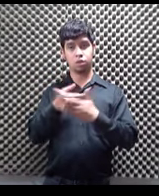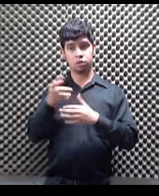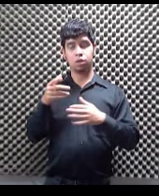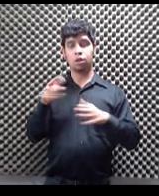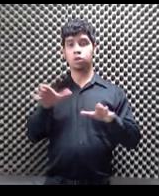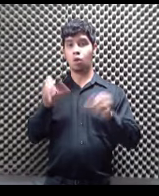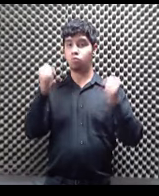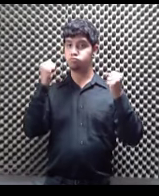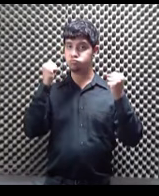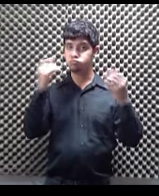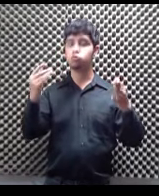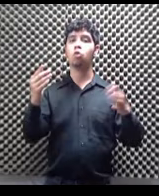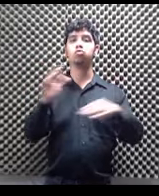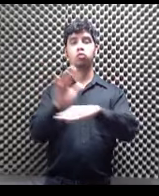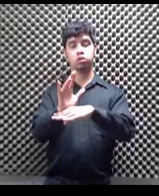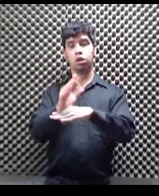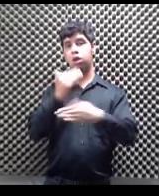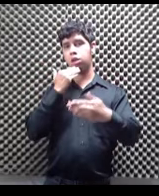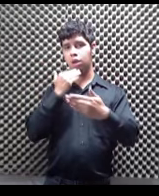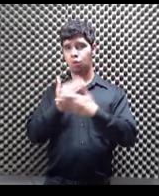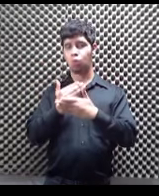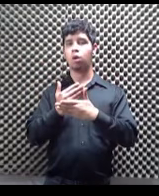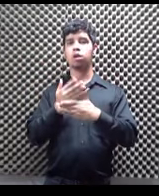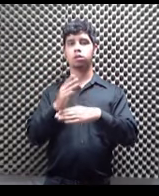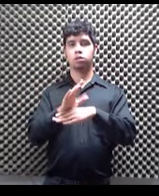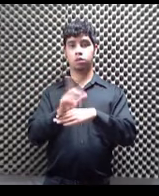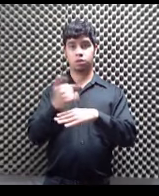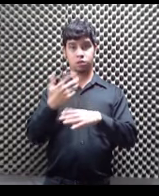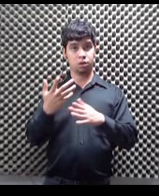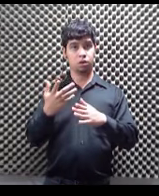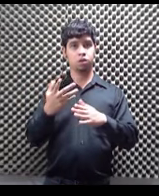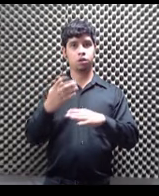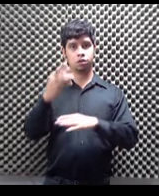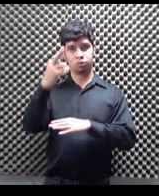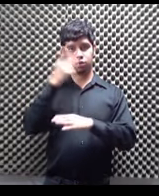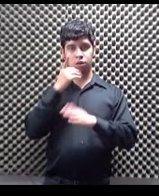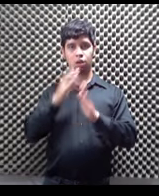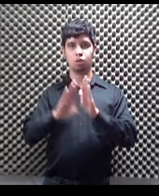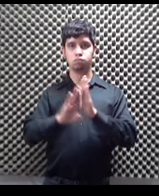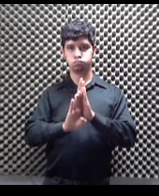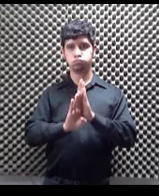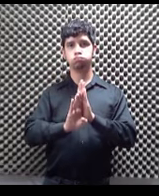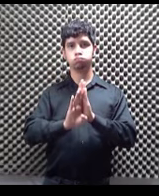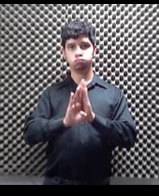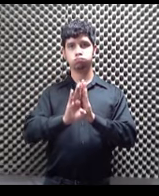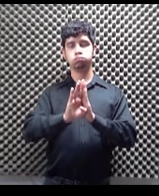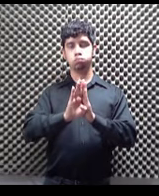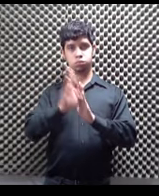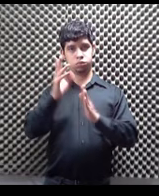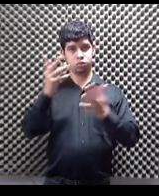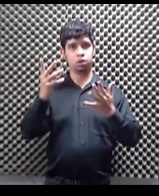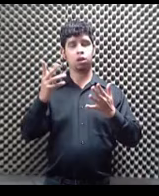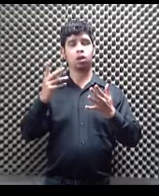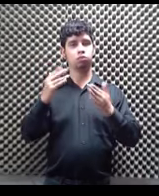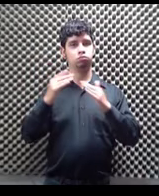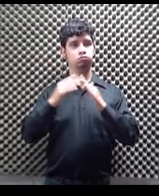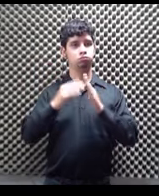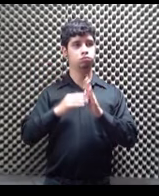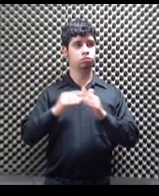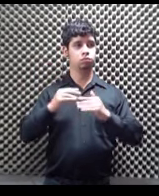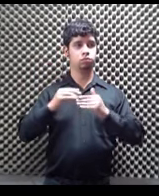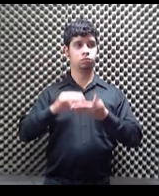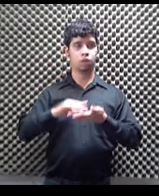cine. Eso te iba a decir sí. que ese mucho cine y buen cine. Cine dominicano está subiendo, sí. subiendo. Ya ellos están en la cima. Y así pues,